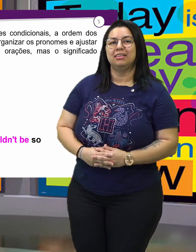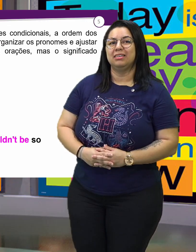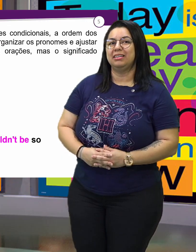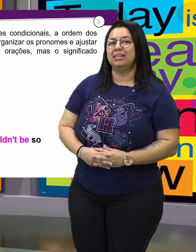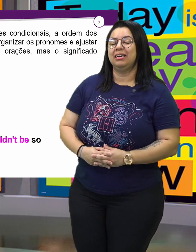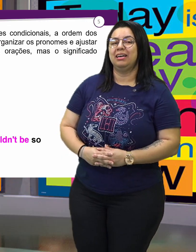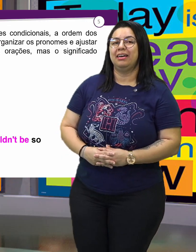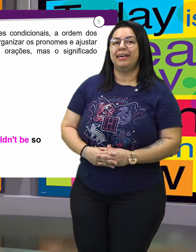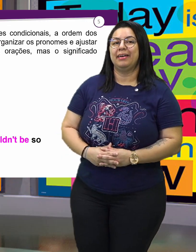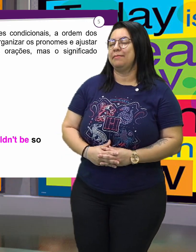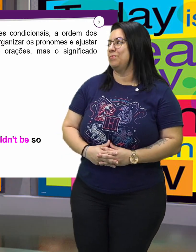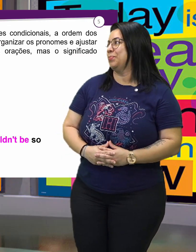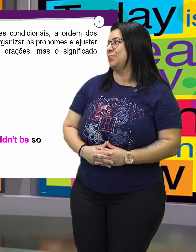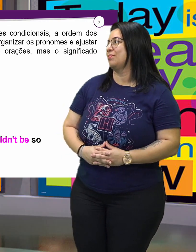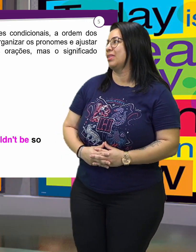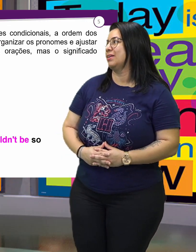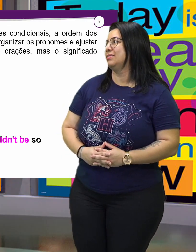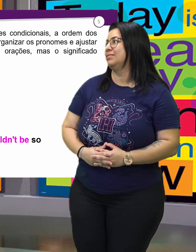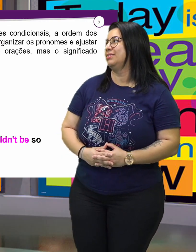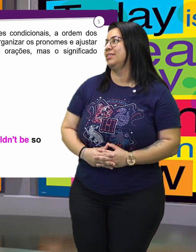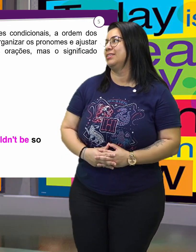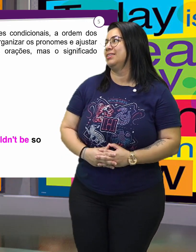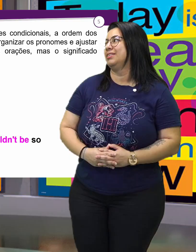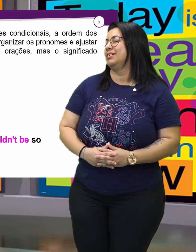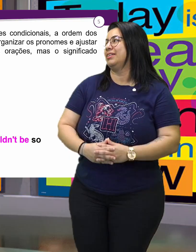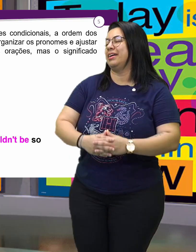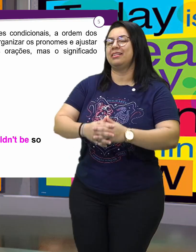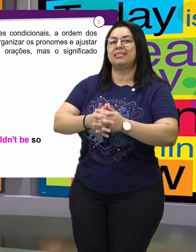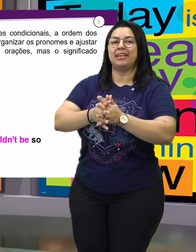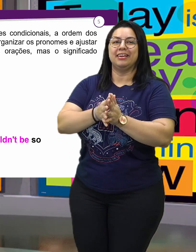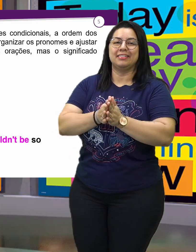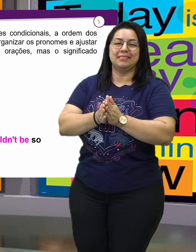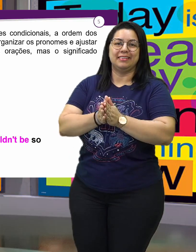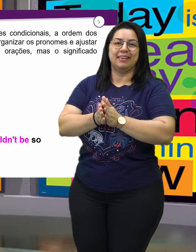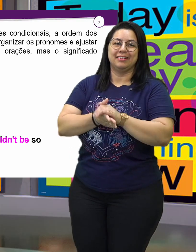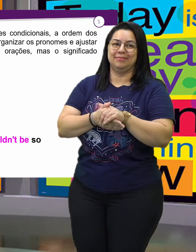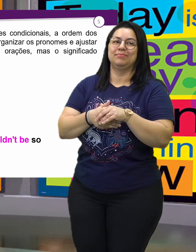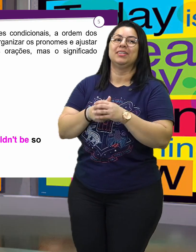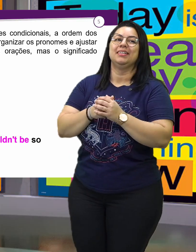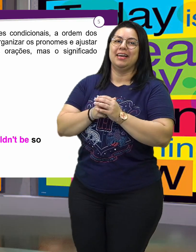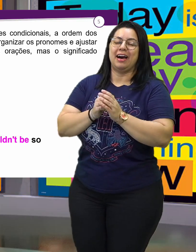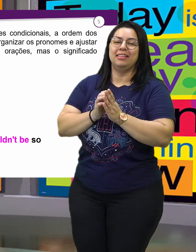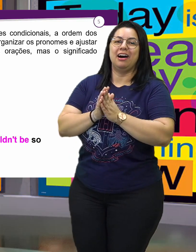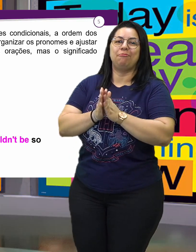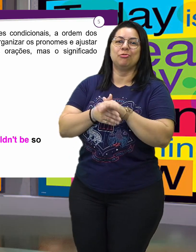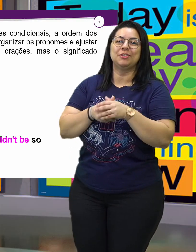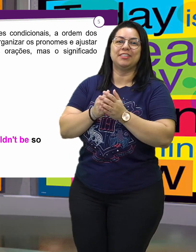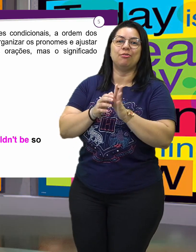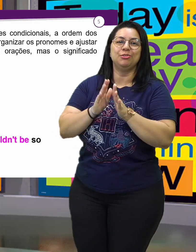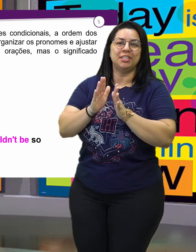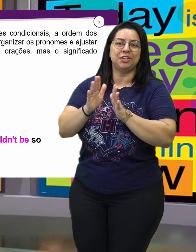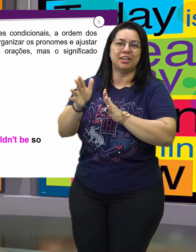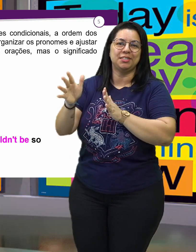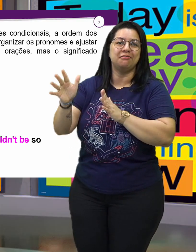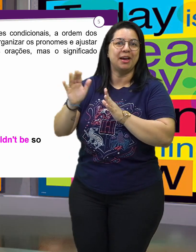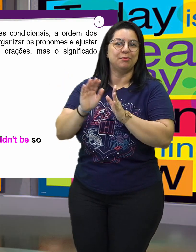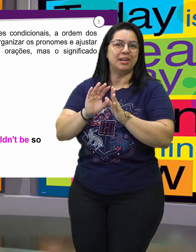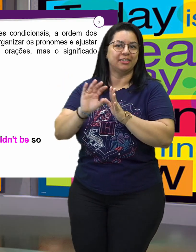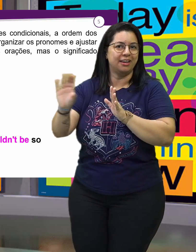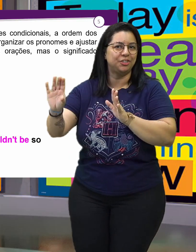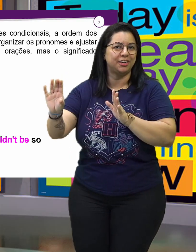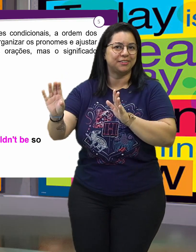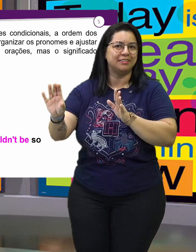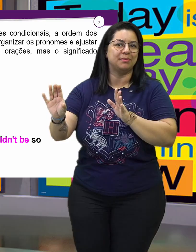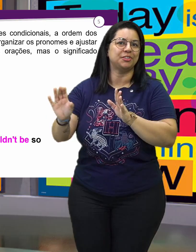lembra? O would não tem tradução. Ele vai ficar como se fosse um sufixo pro verbo. Eu falo assim, uma flexão verbal pro... Ali a função de deixar esse